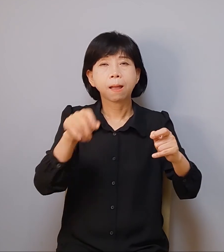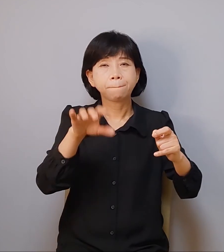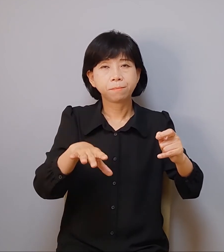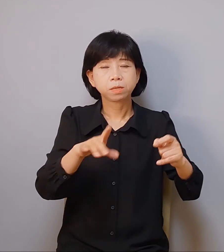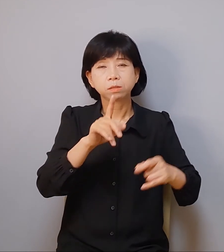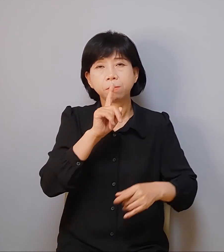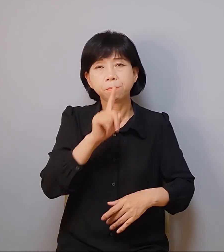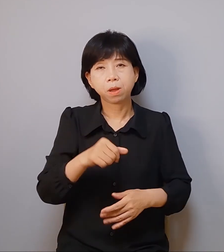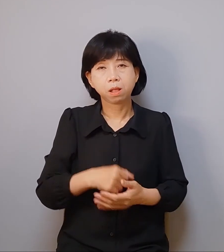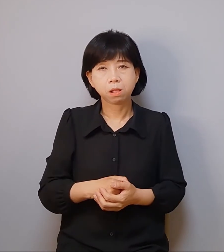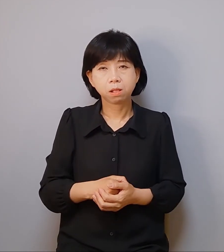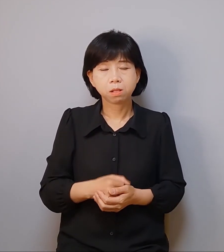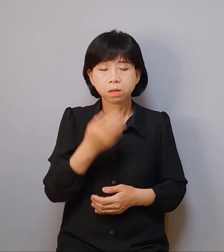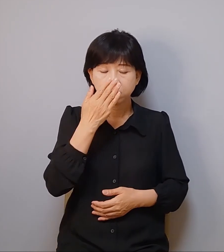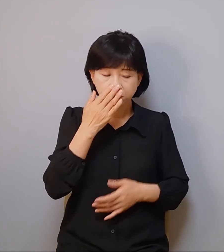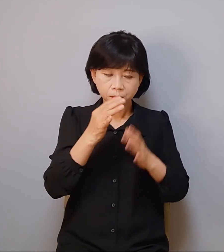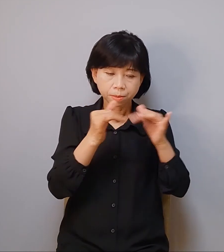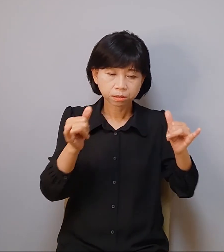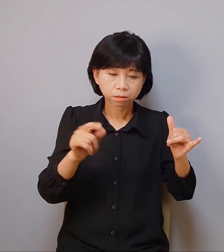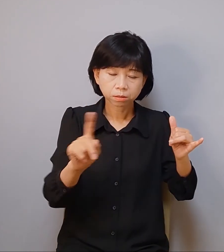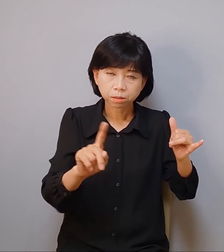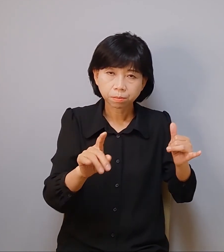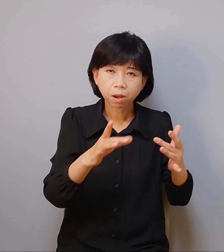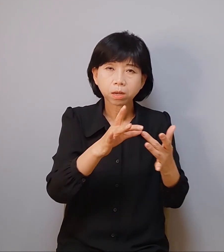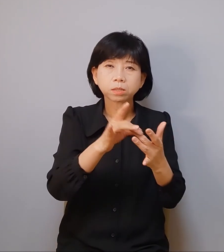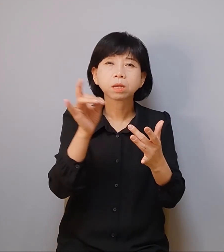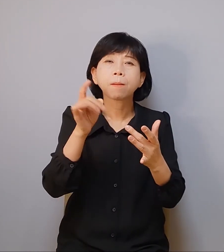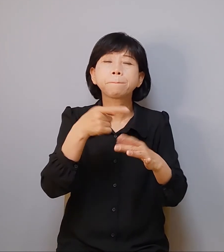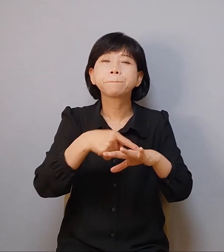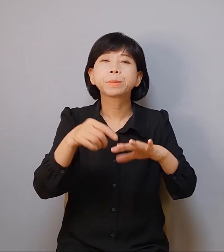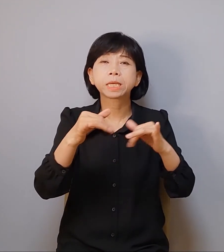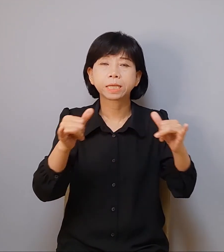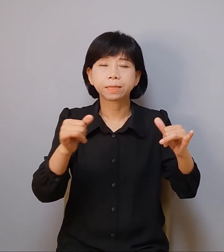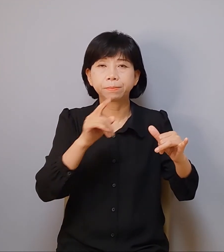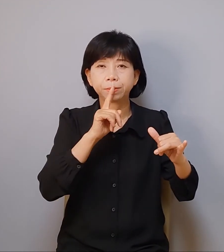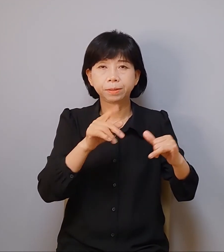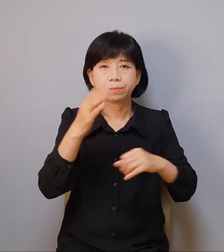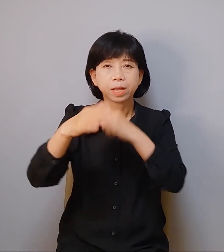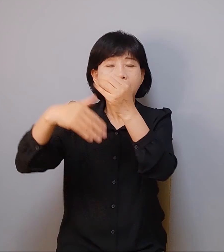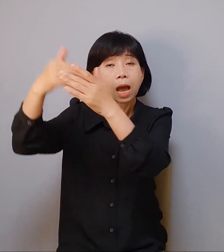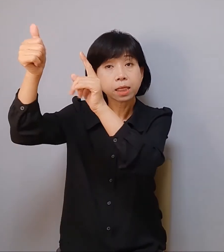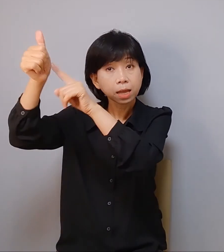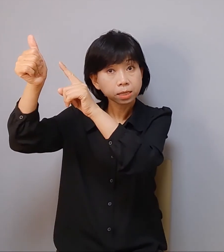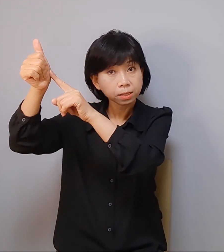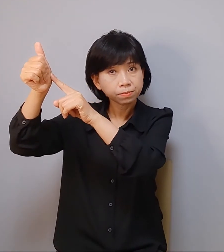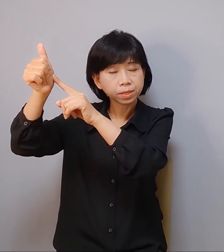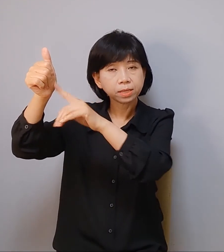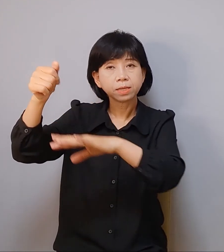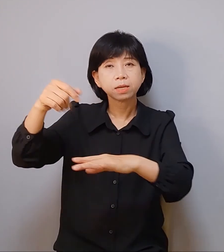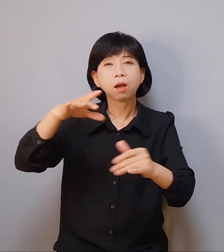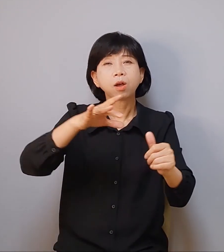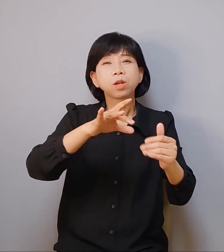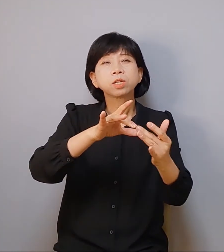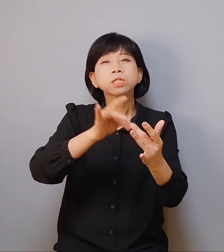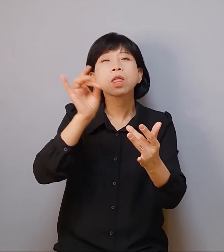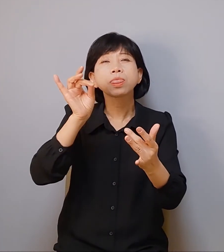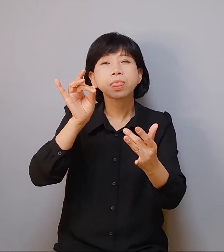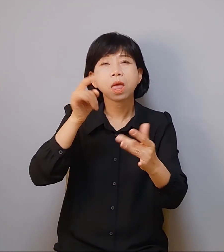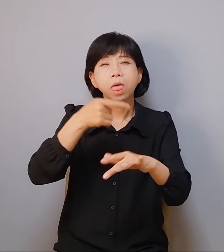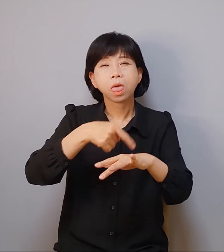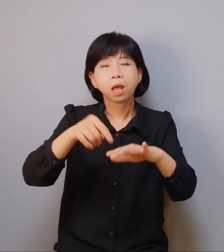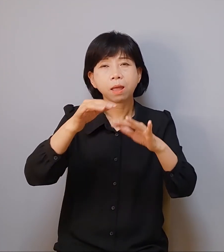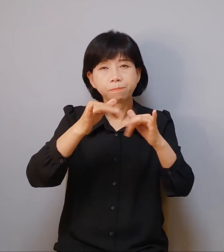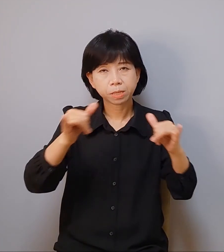선택된 민족. 하나님이 이스라엘 백성들을 선택하는 거지요. 선민 의식이 너무 강해요. 지금 성경이 기록될